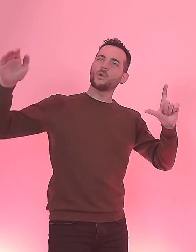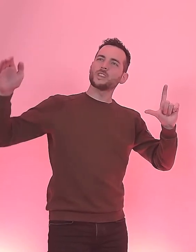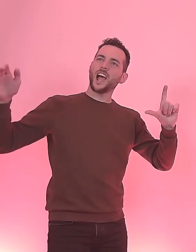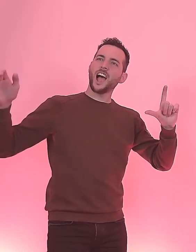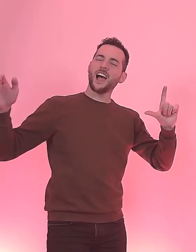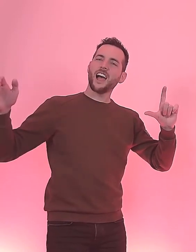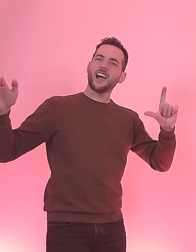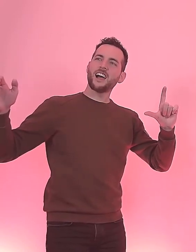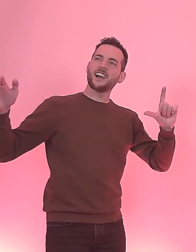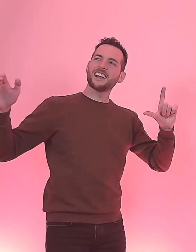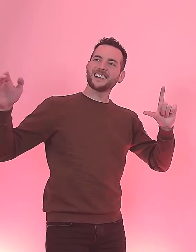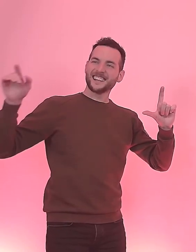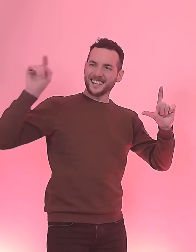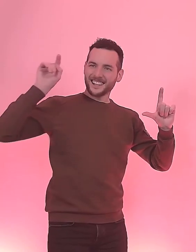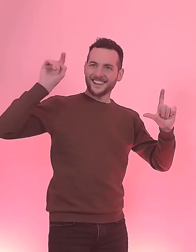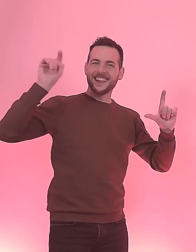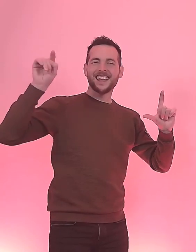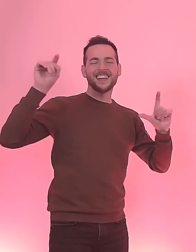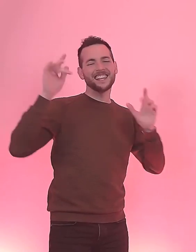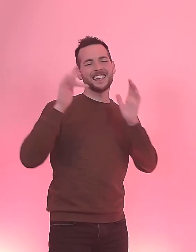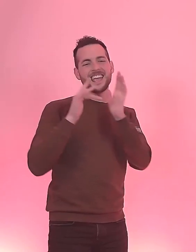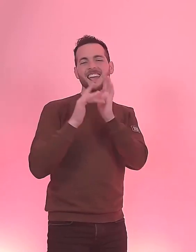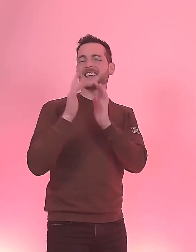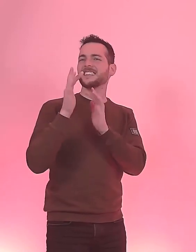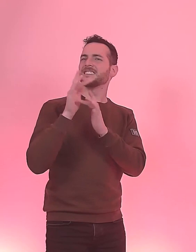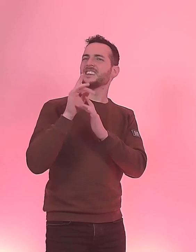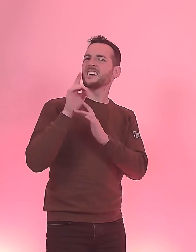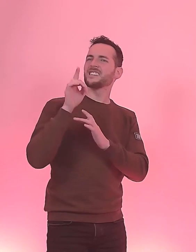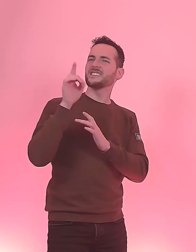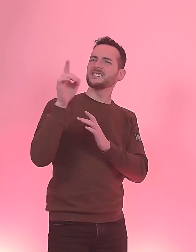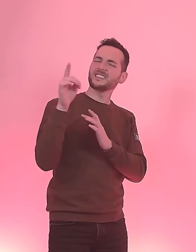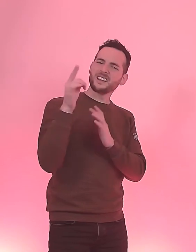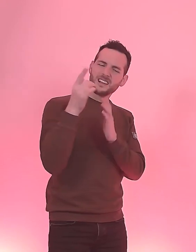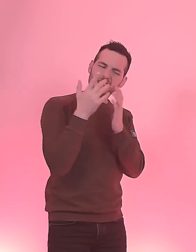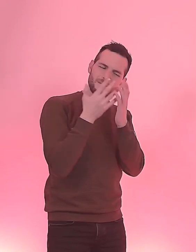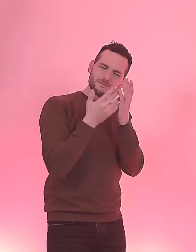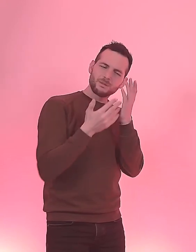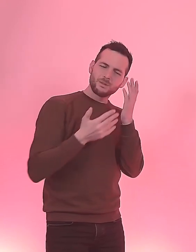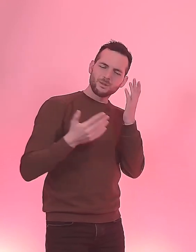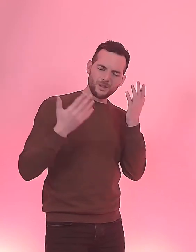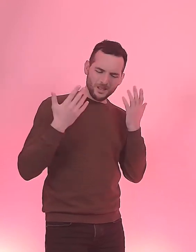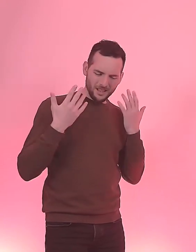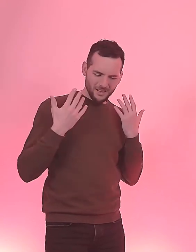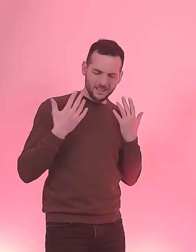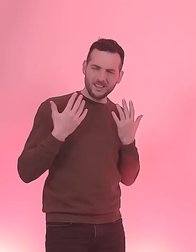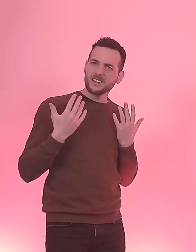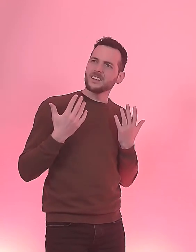versions plek en daarvoor